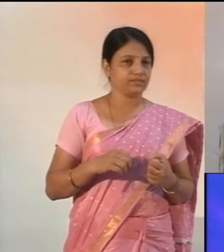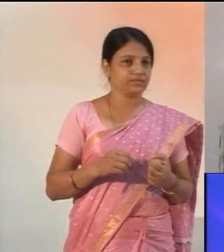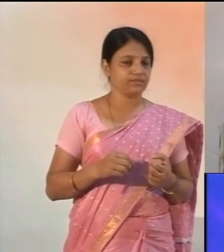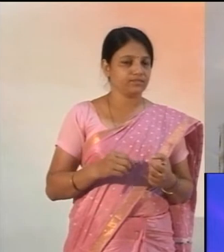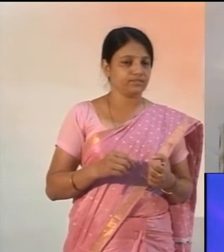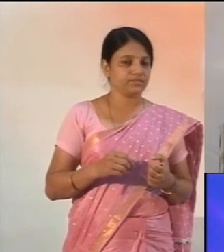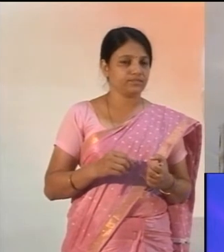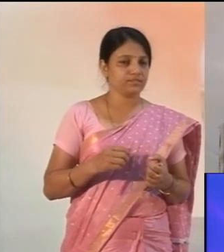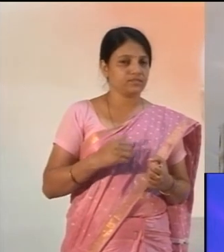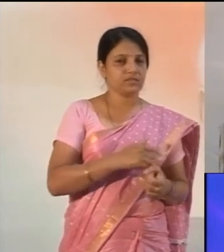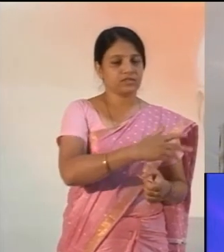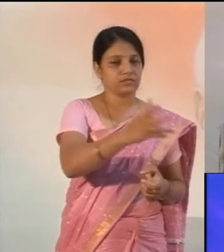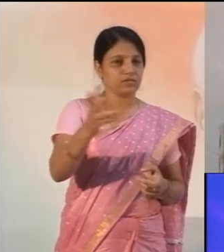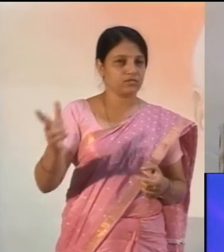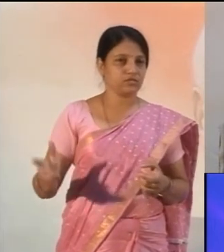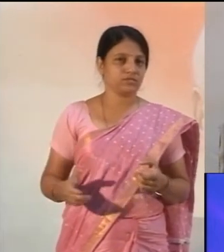सभी को